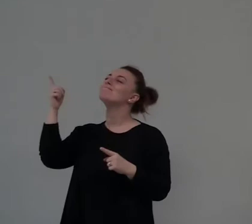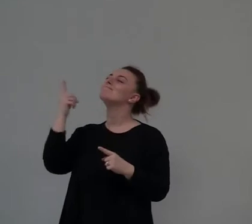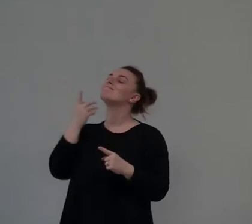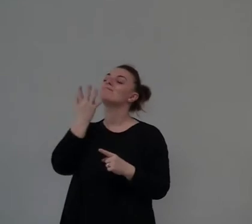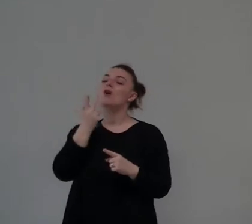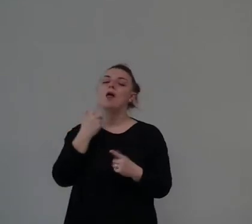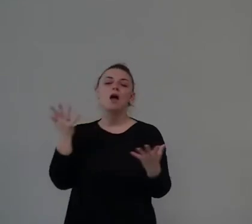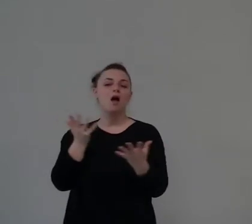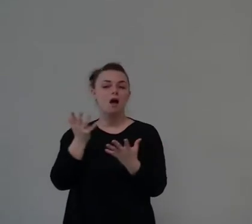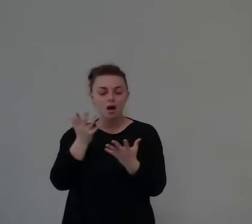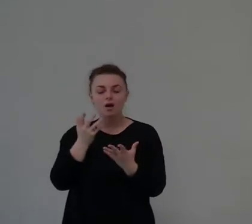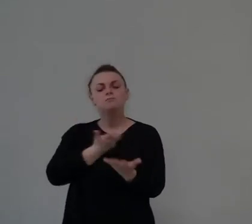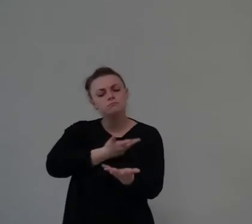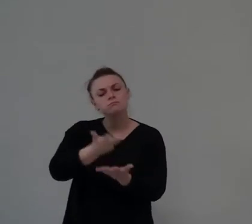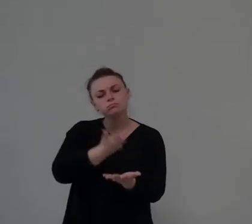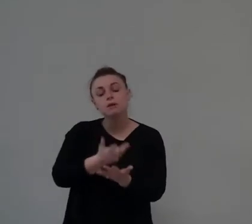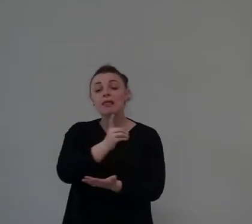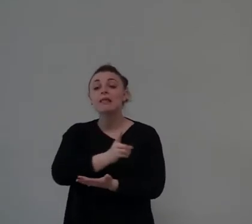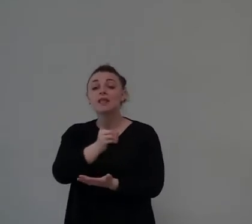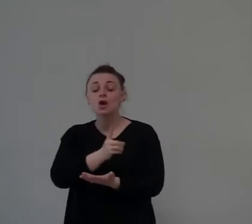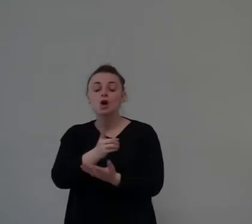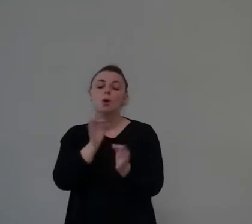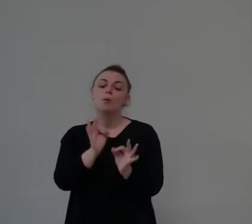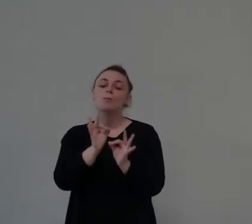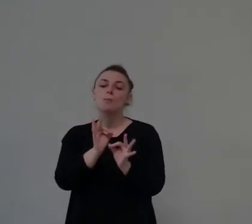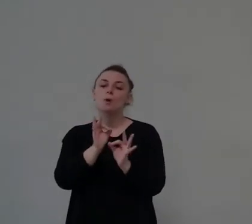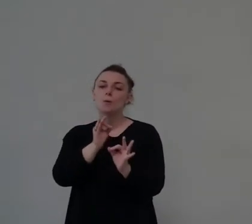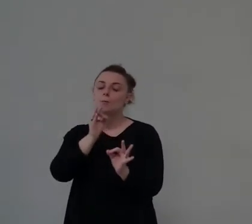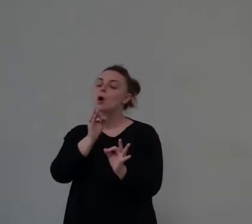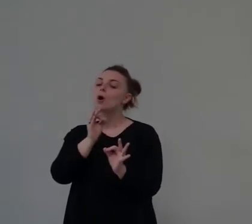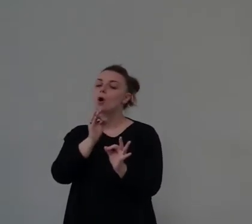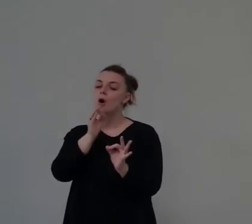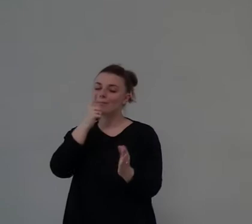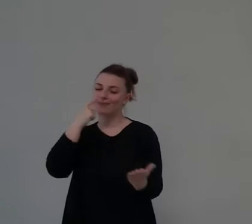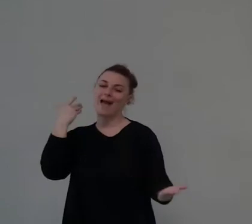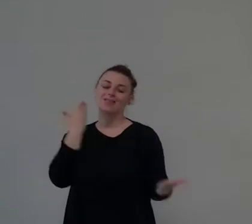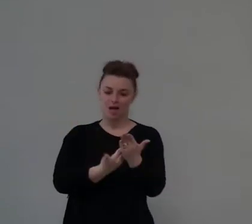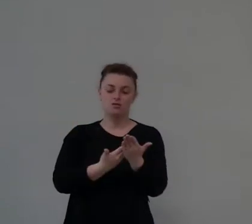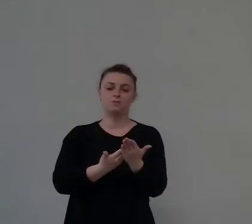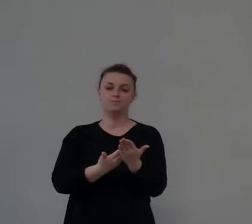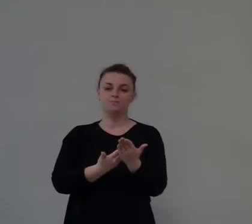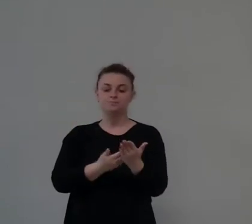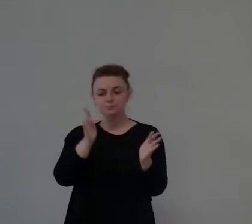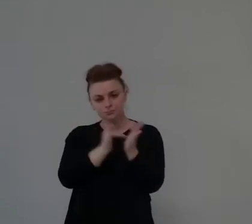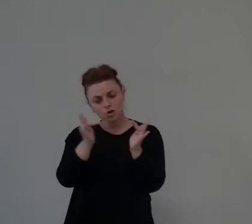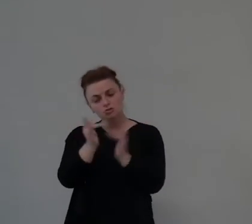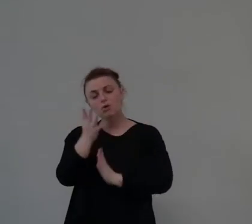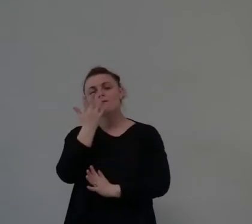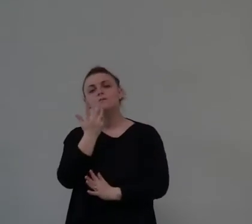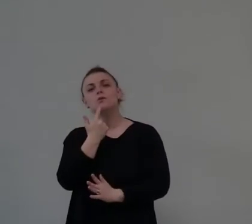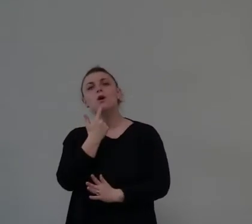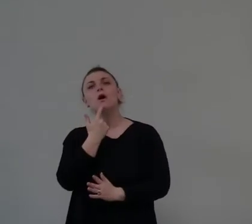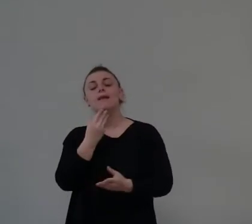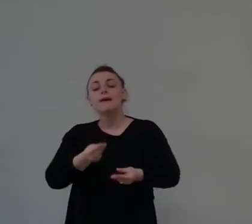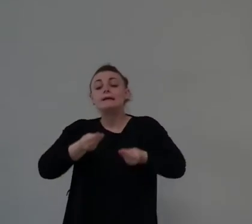libro di Deuteronomio. Per me non è a caso che abbia scelto questo libro. Secondo me Gesù ci sta indicando che